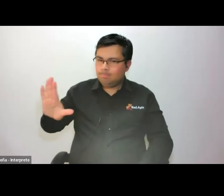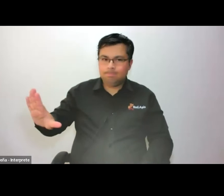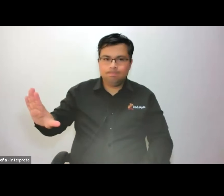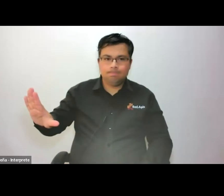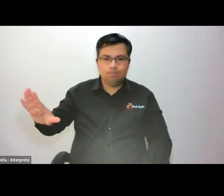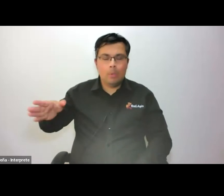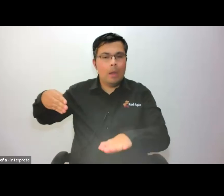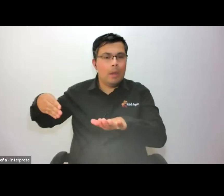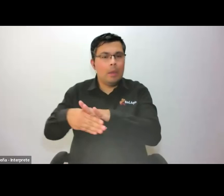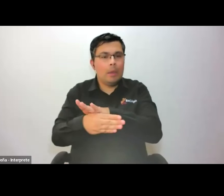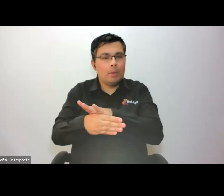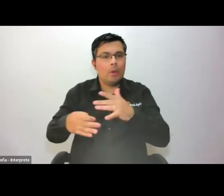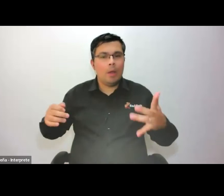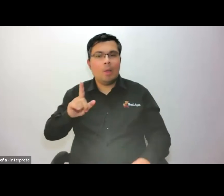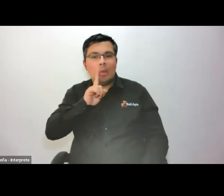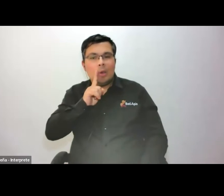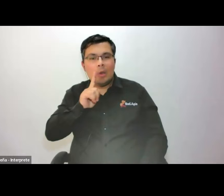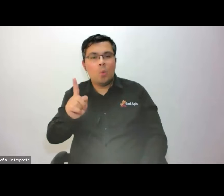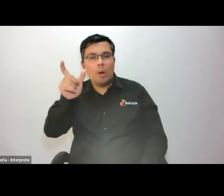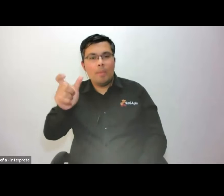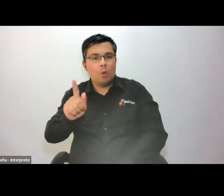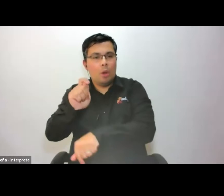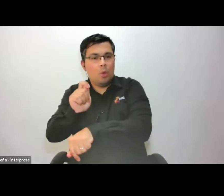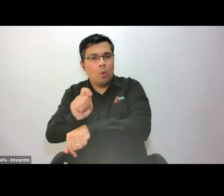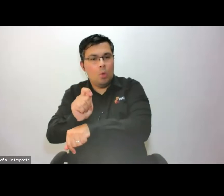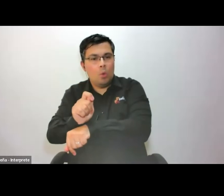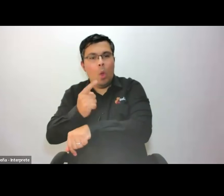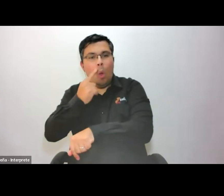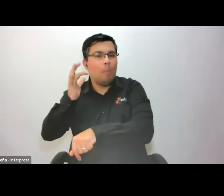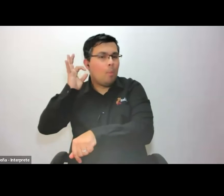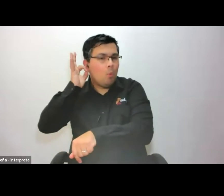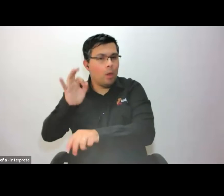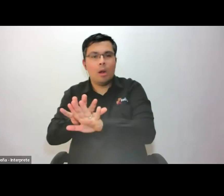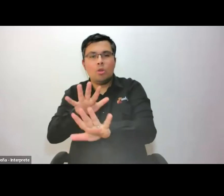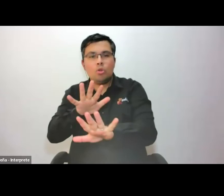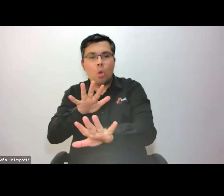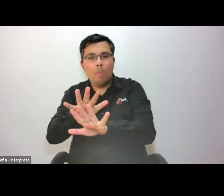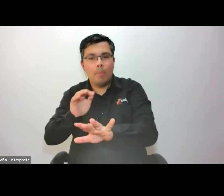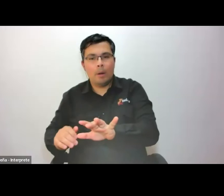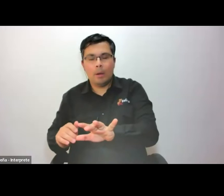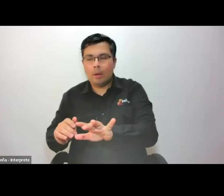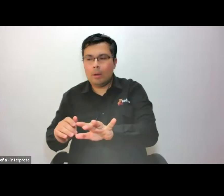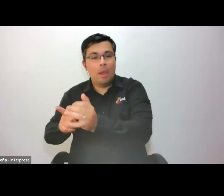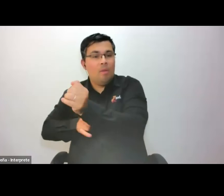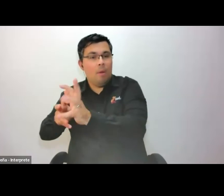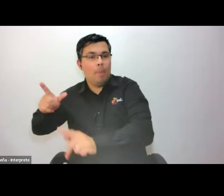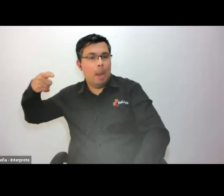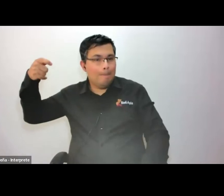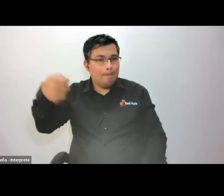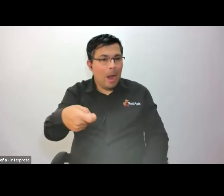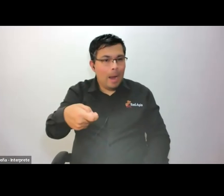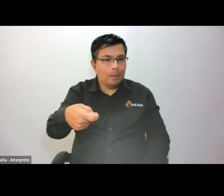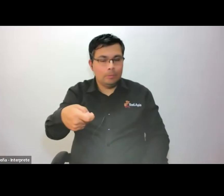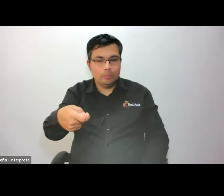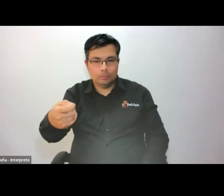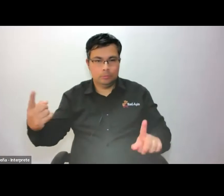a tener que llevar un tutor sombra pagado de sus propios recursos familiares. Y eso no corresponde